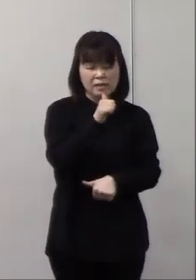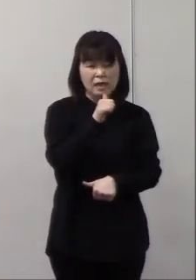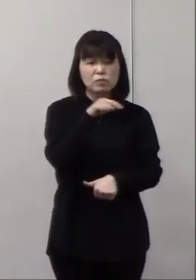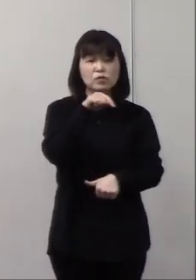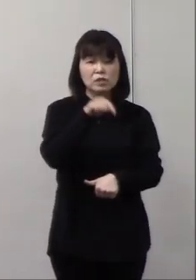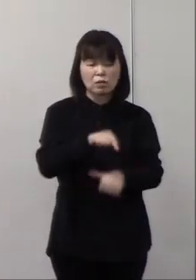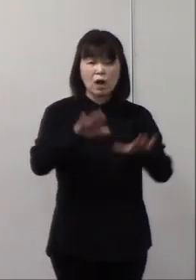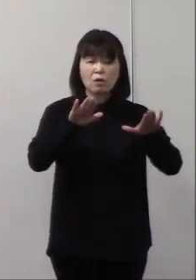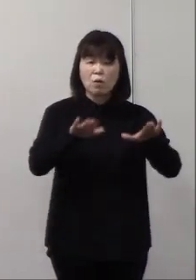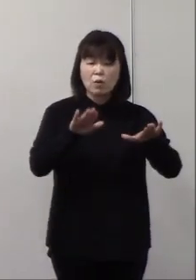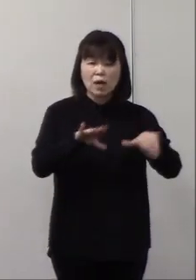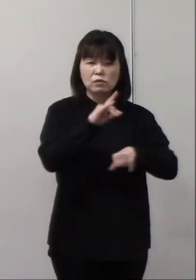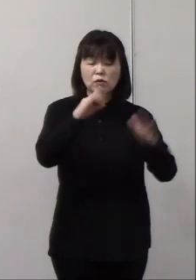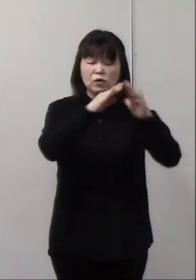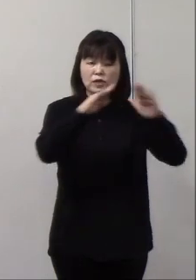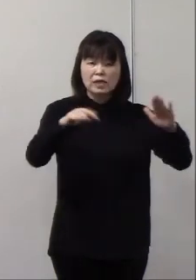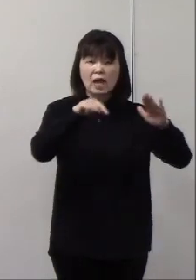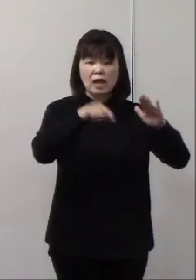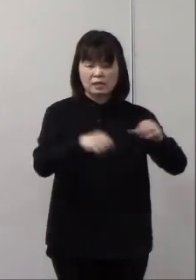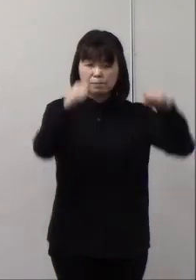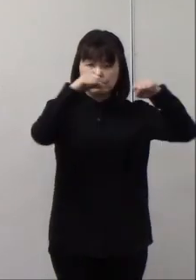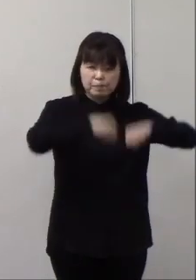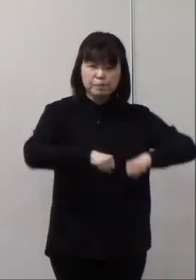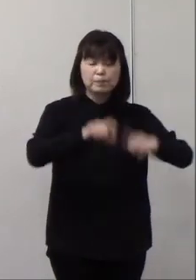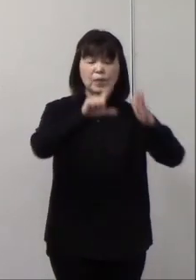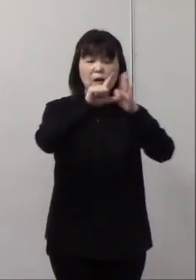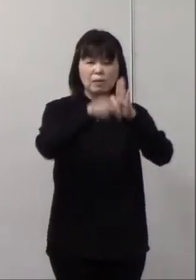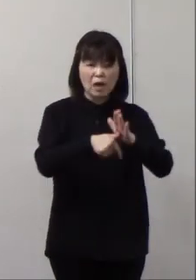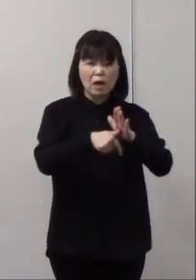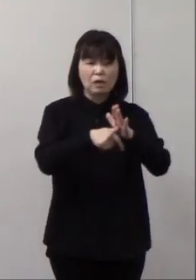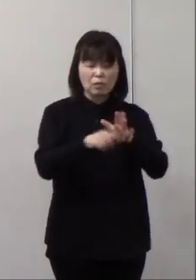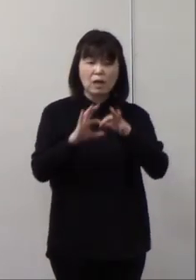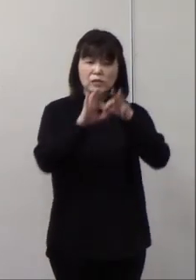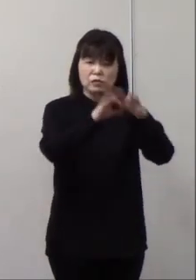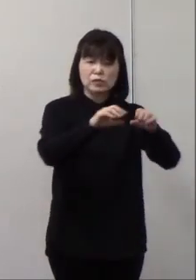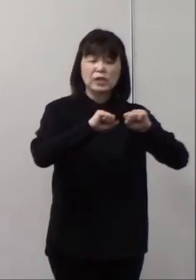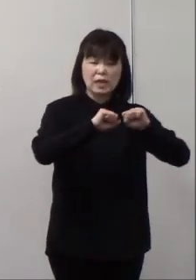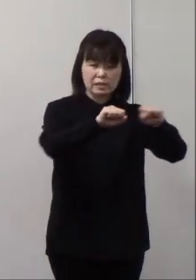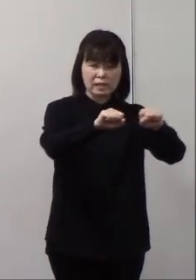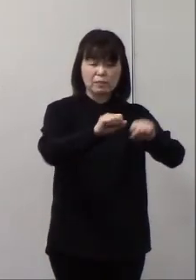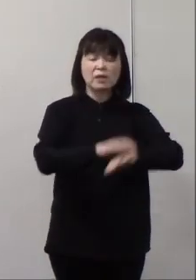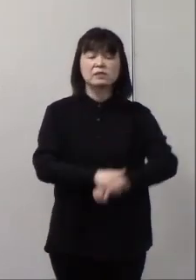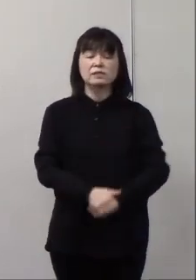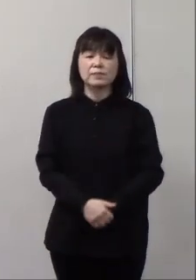採決されれば その引き続きやっていくという意味ですので、